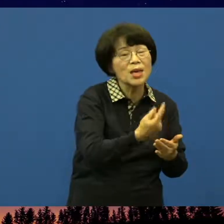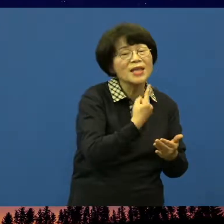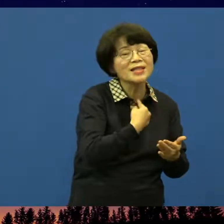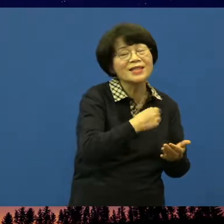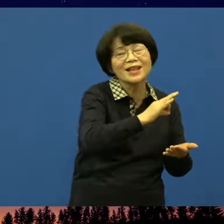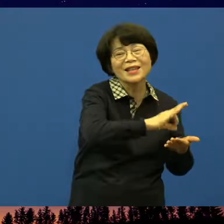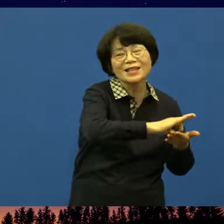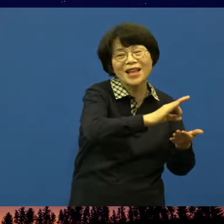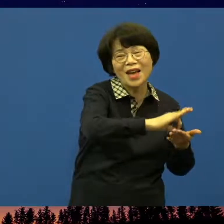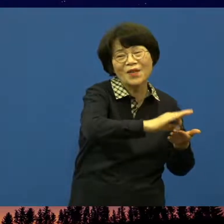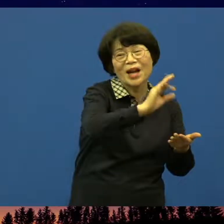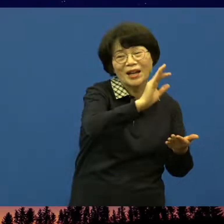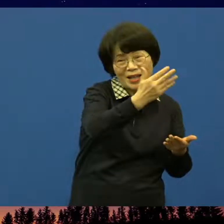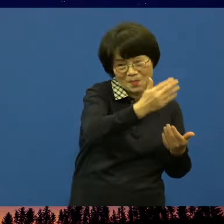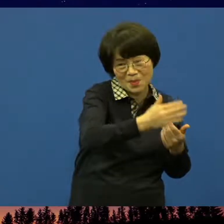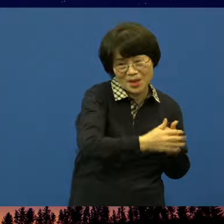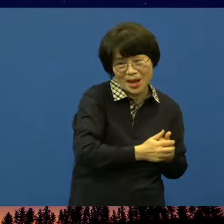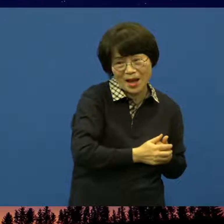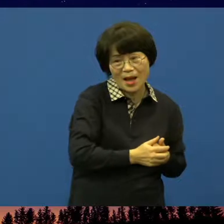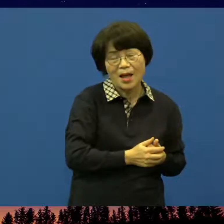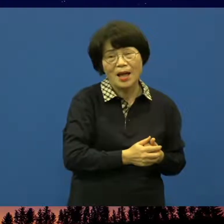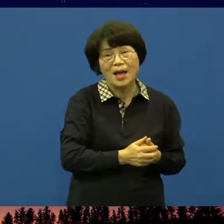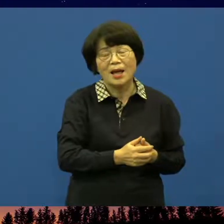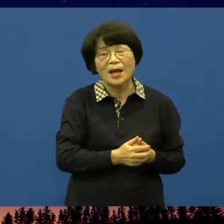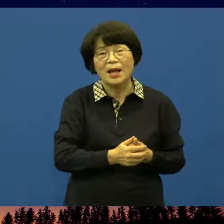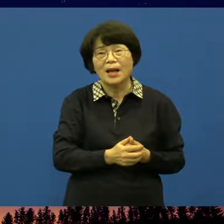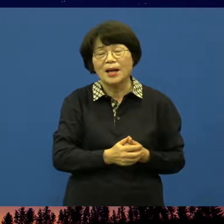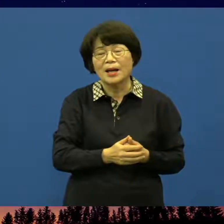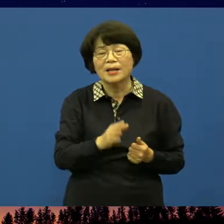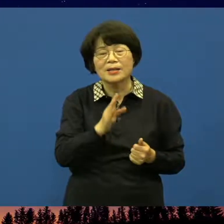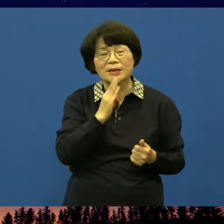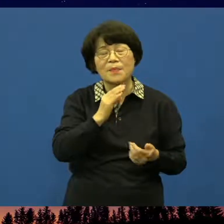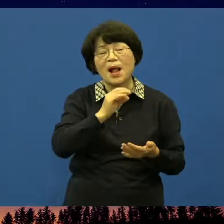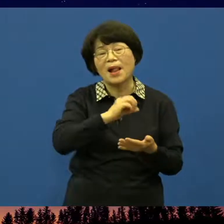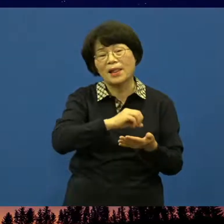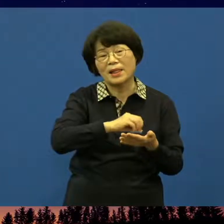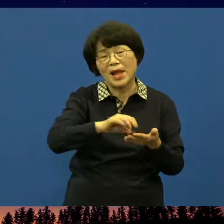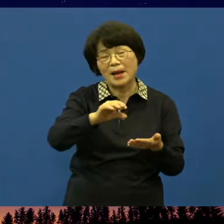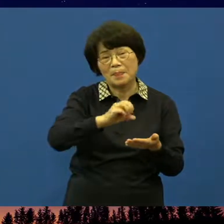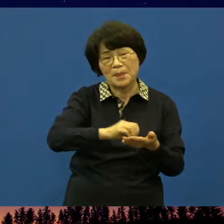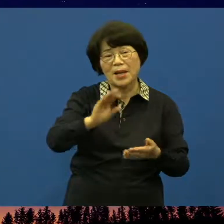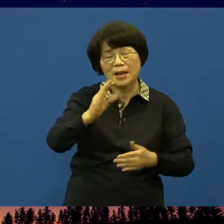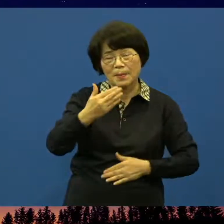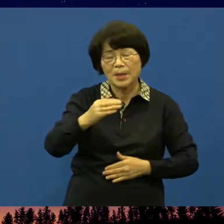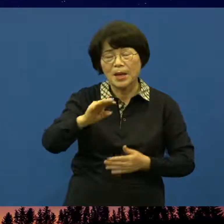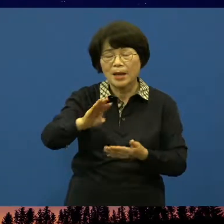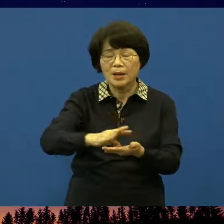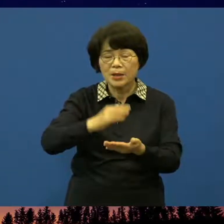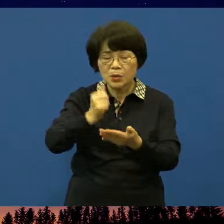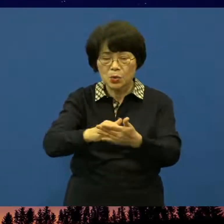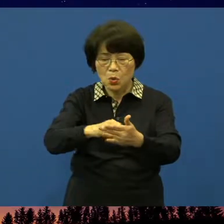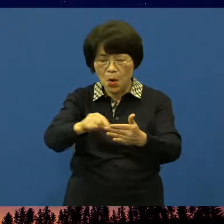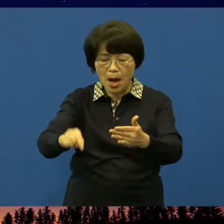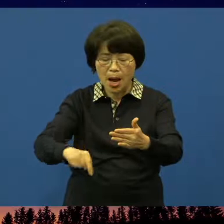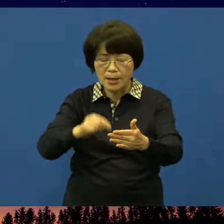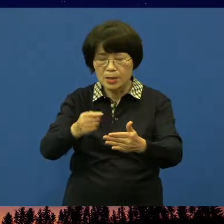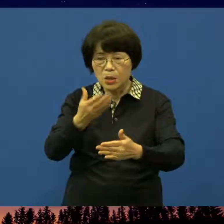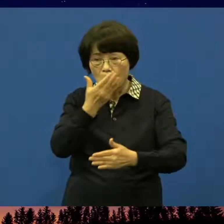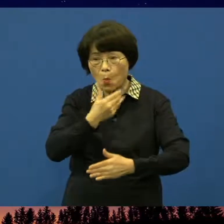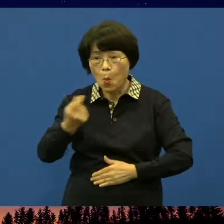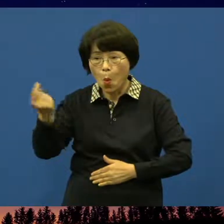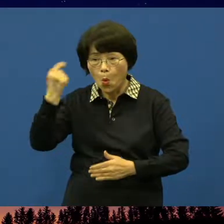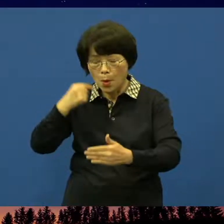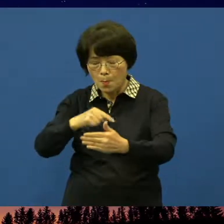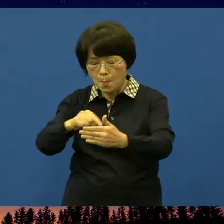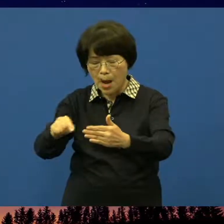그것처럼 여러분 낭비가 없습니다, 인생에. 얼마나 낭비예요, 여러분. 그러니까 우리가 그리스도 안에서 복음 안에서 살지 않으면 우리의